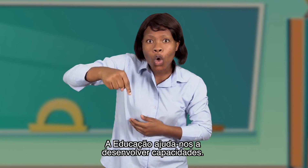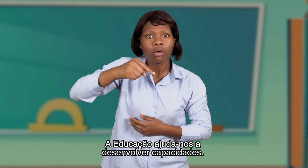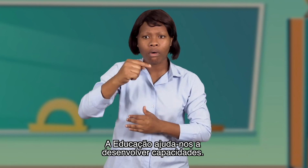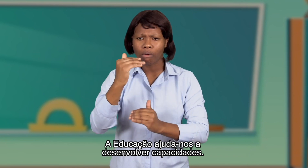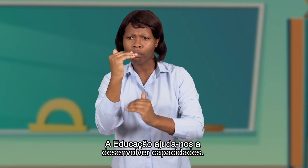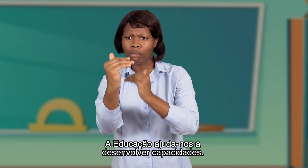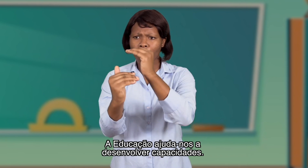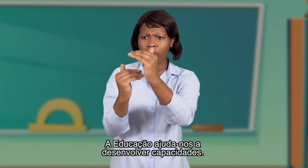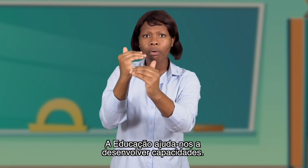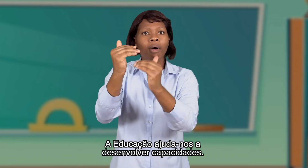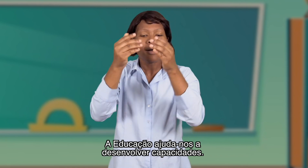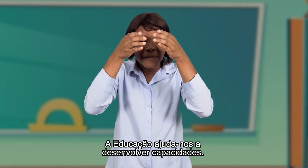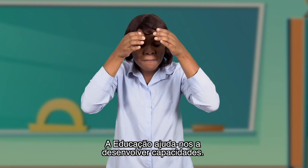desenvolver capacidades